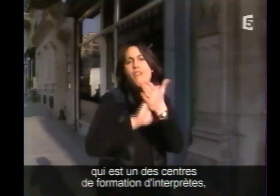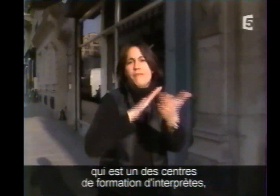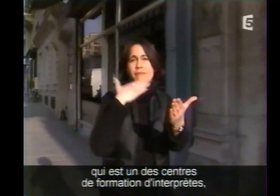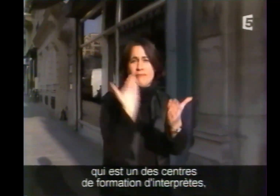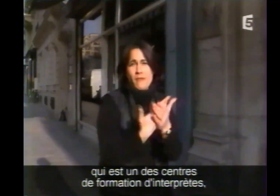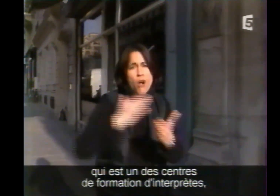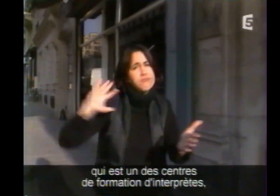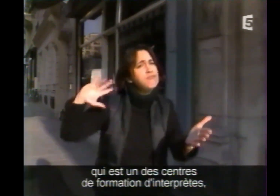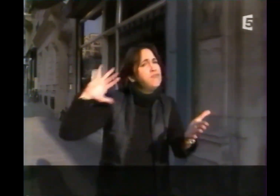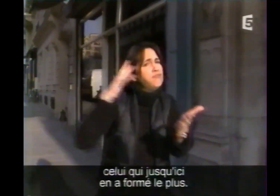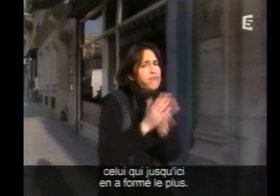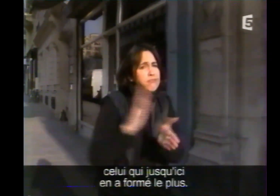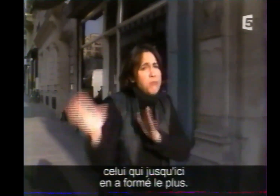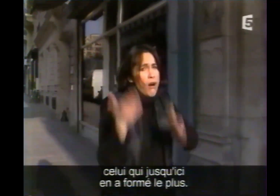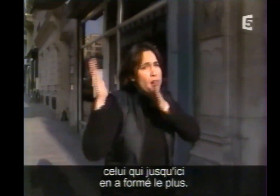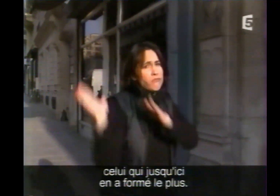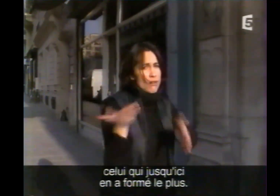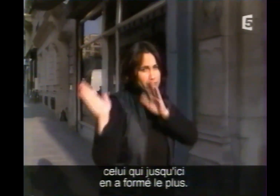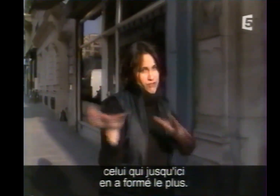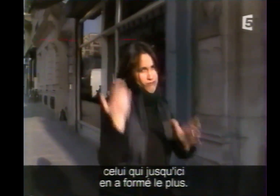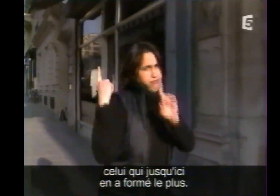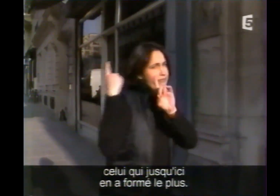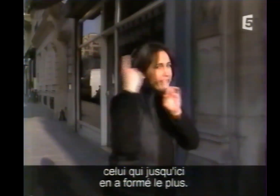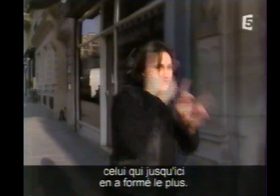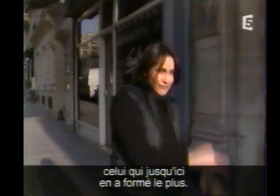formation d'interprètes, celui qui jusqu'ici en a formé le plus.